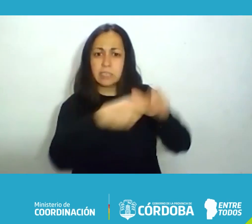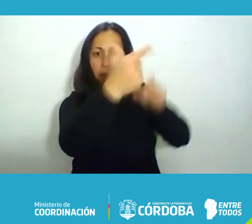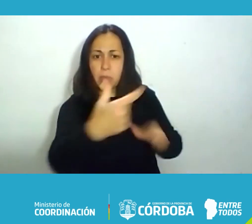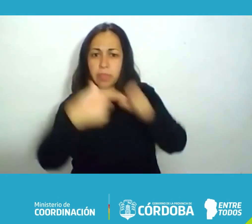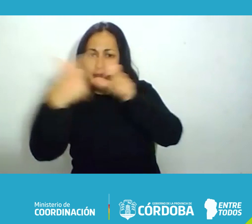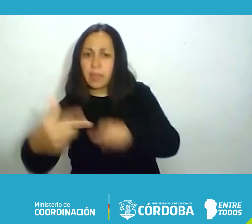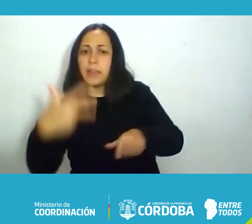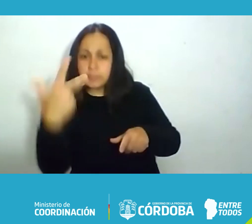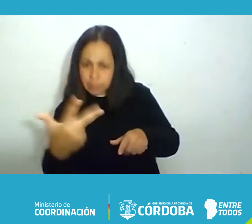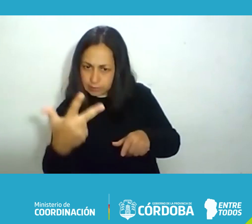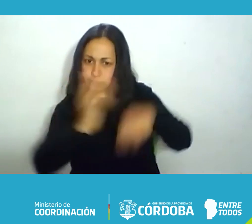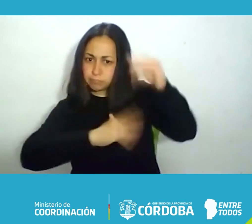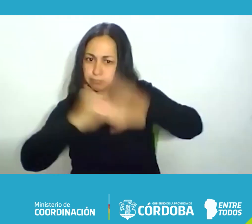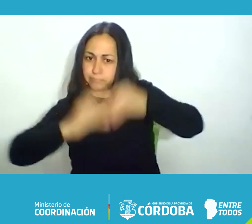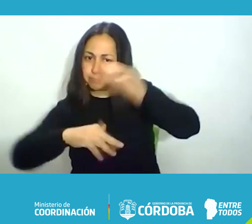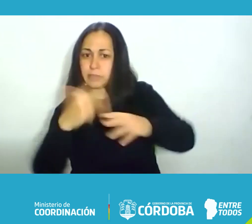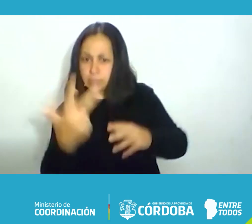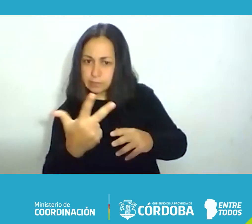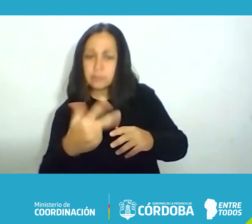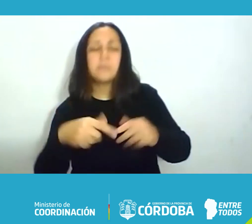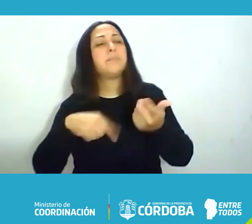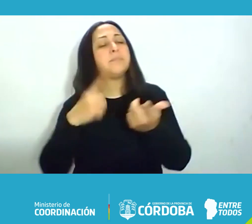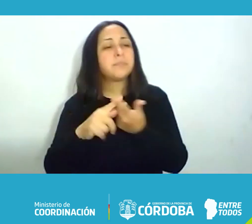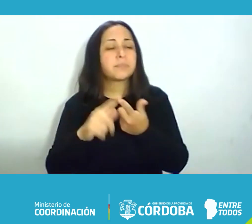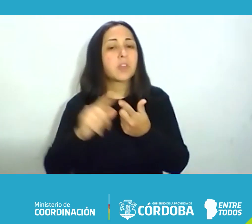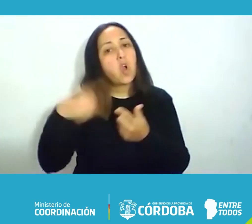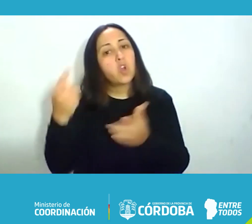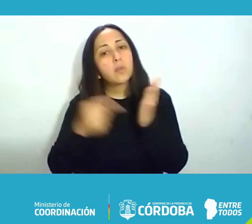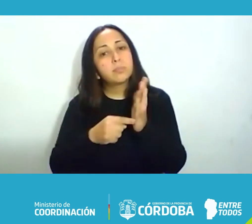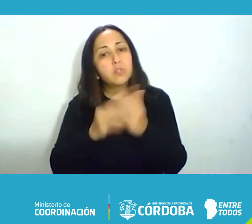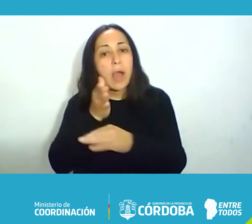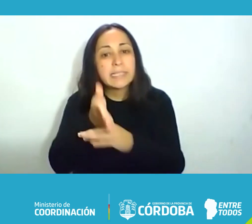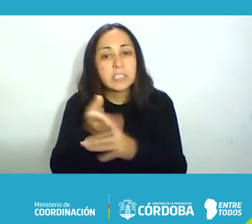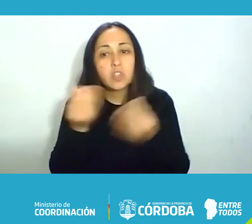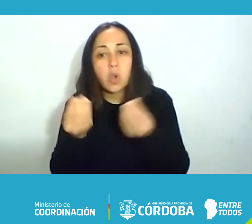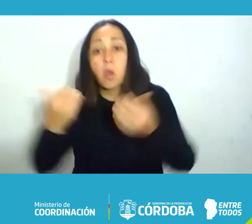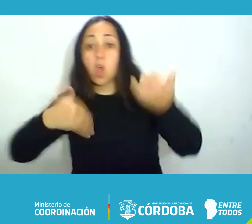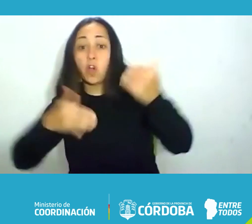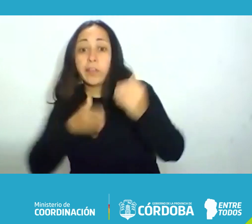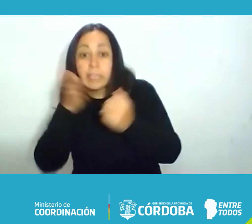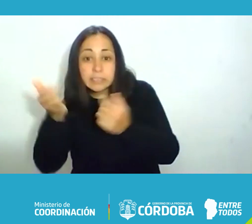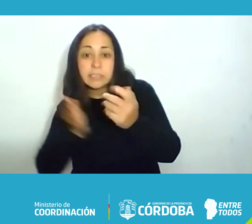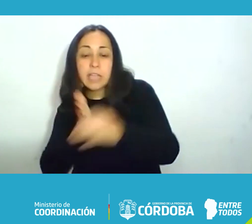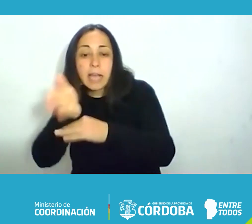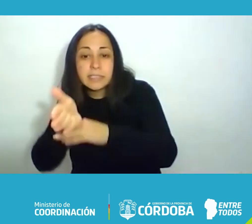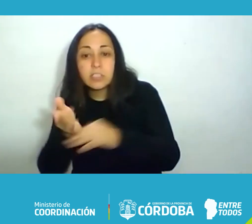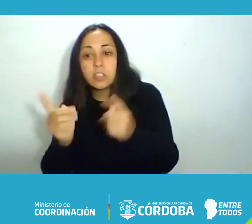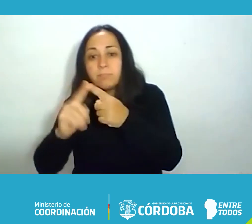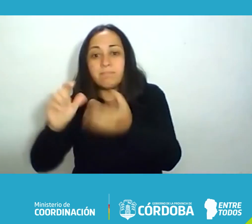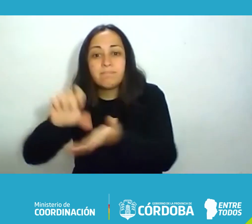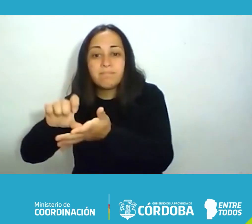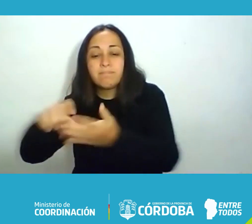de la localidad. Muestran los render con los puentes planteados. Luego, el otro punto de acceso en la localidad de Cosquín, donde se plantea conectar con el